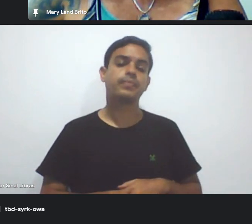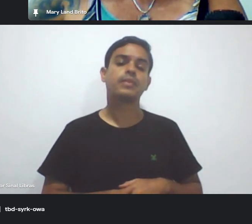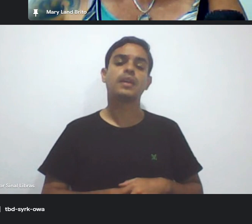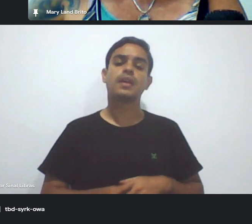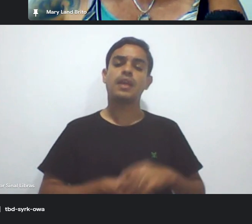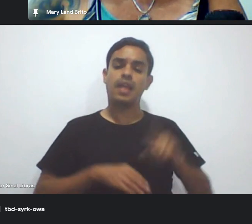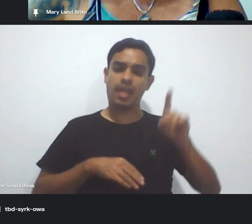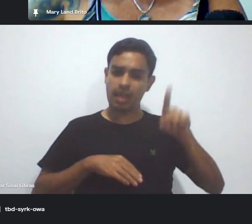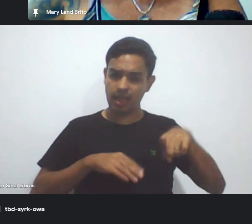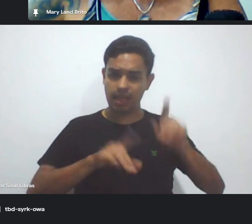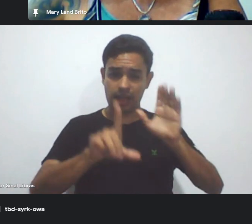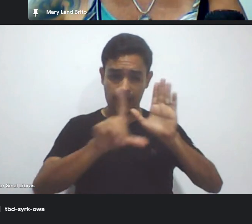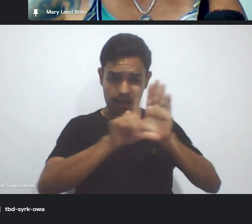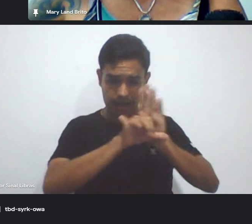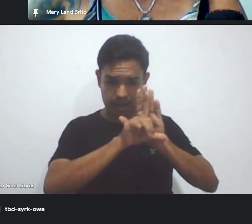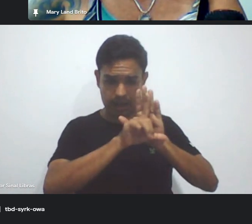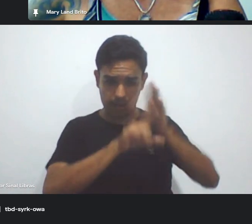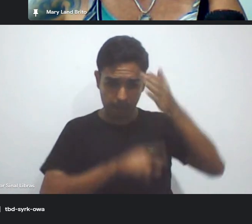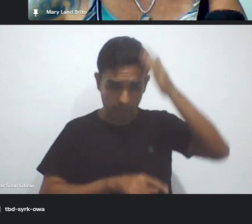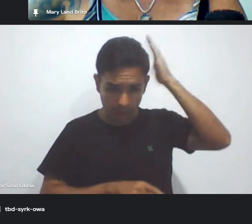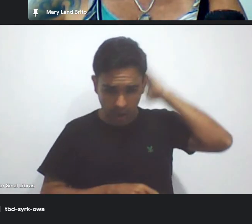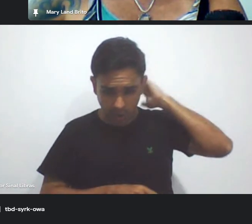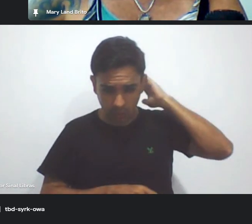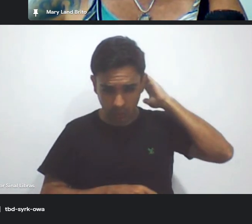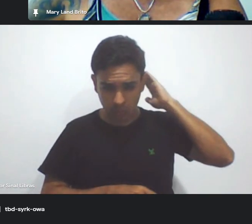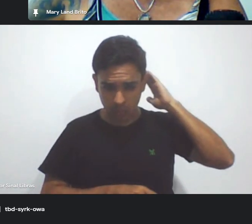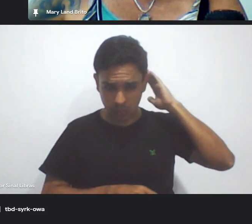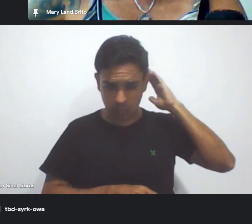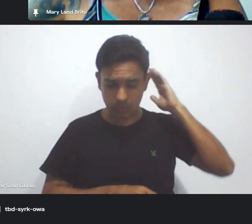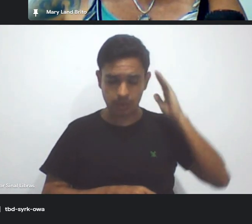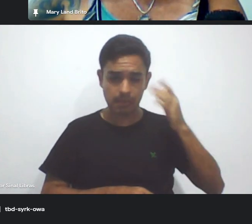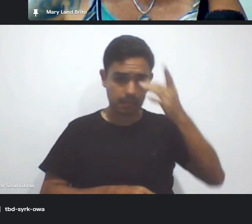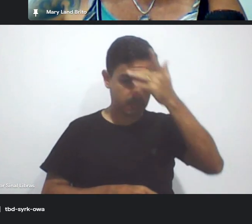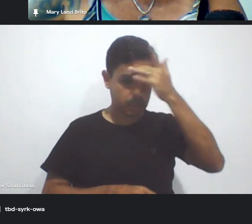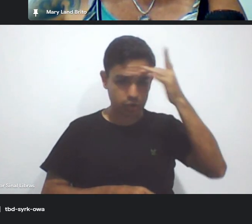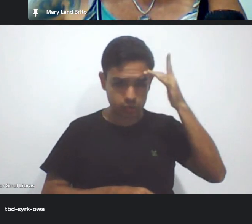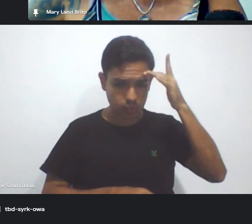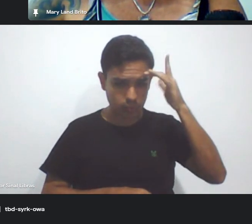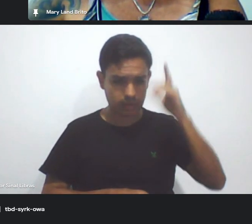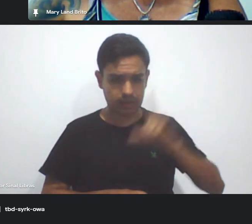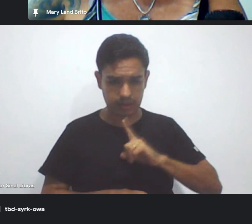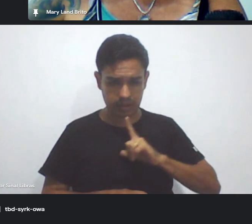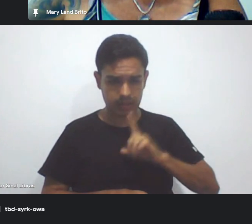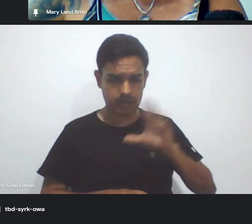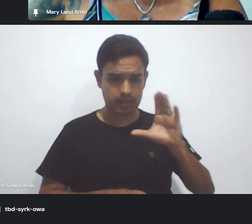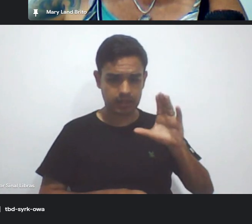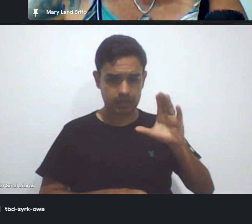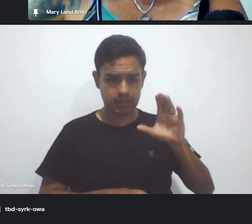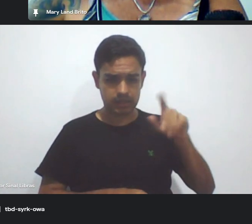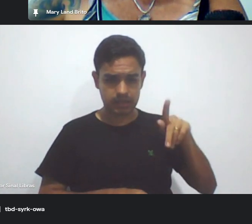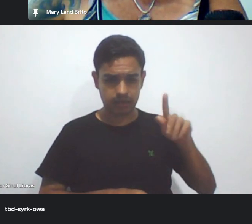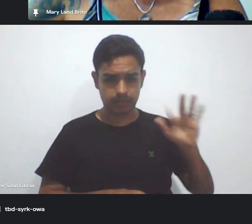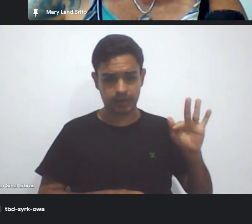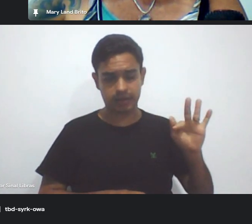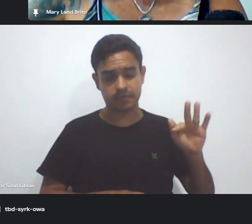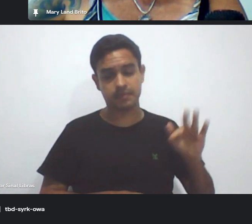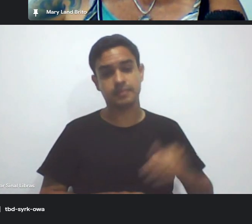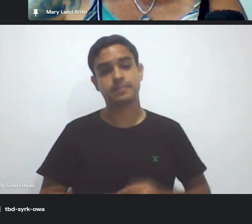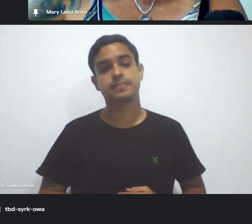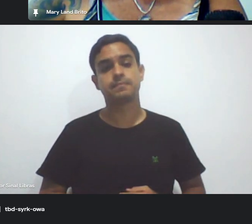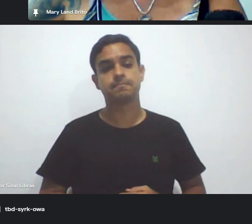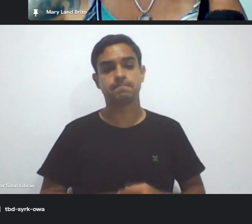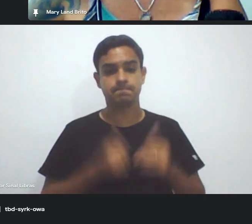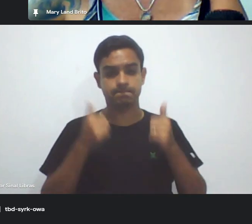física? Porque assim, se esse valor de 27% for também